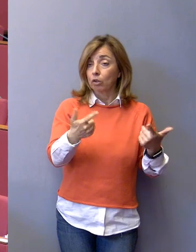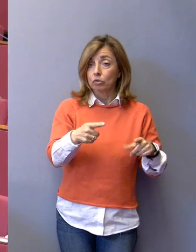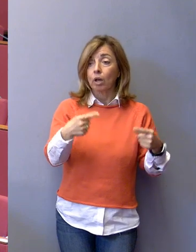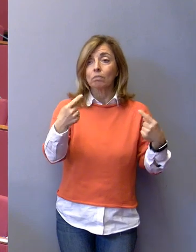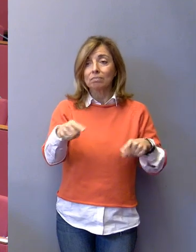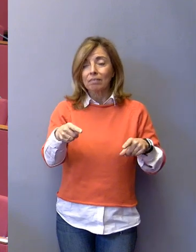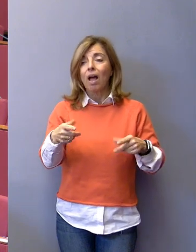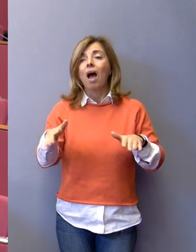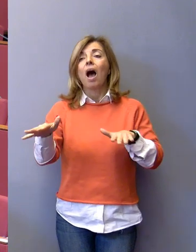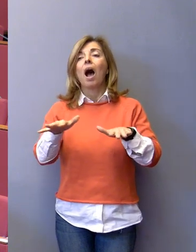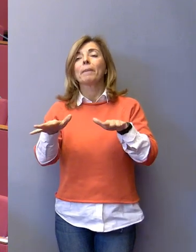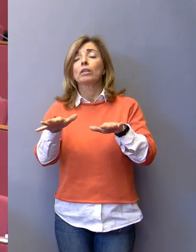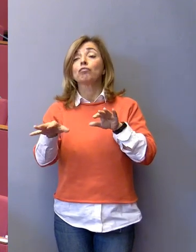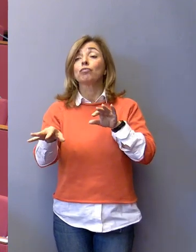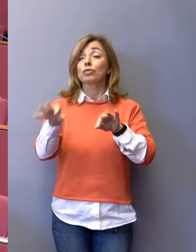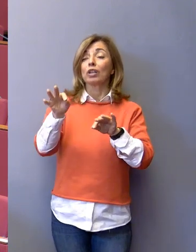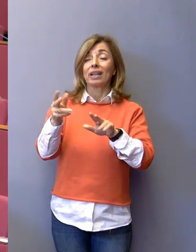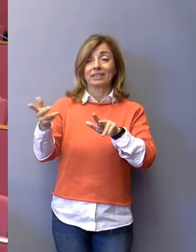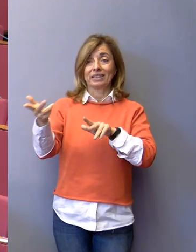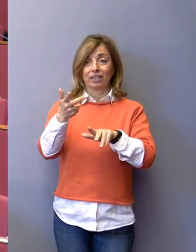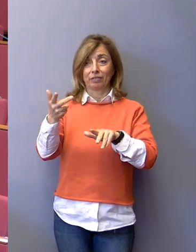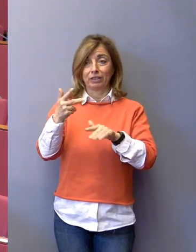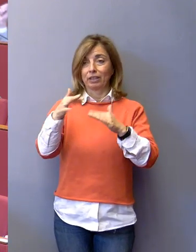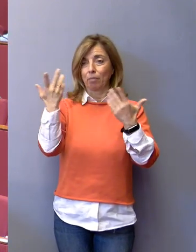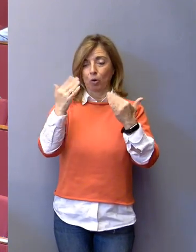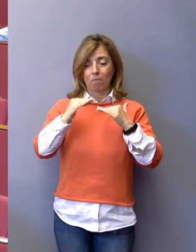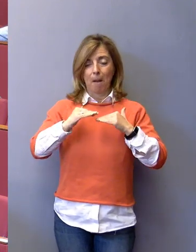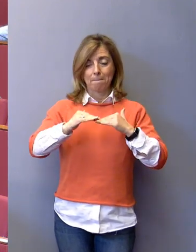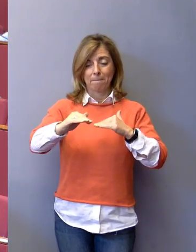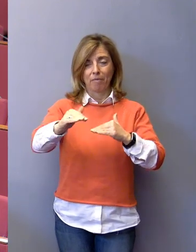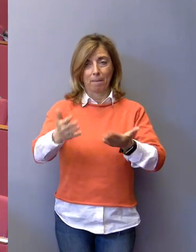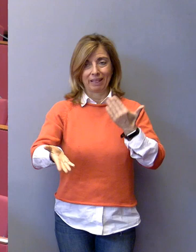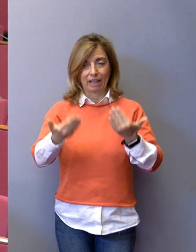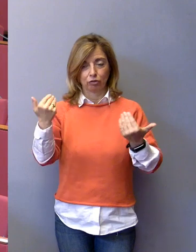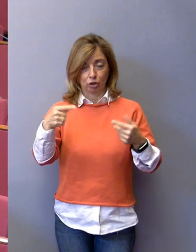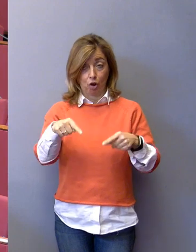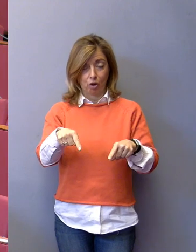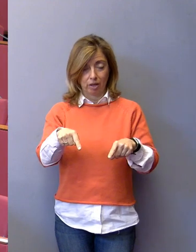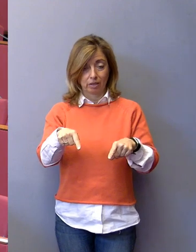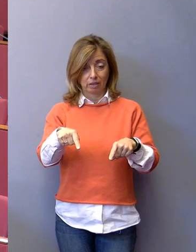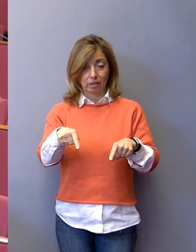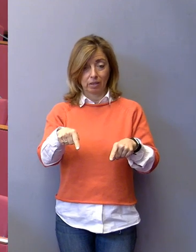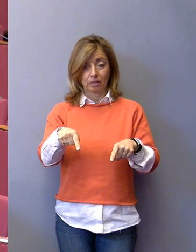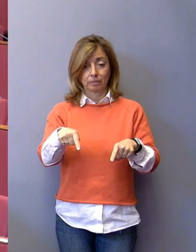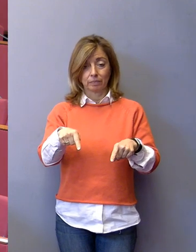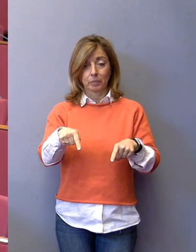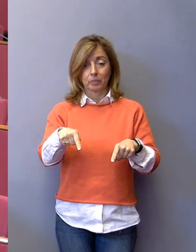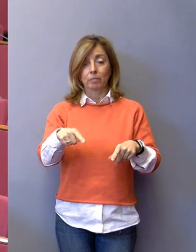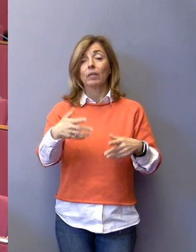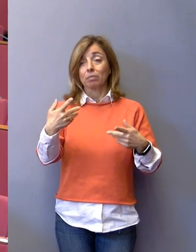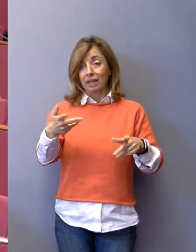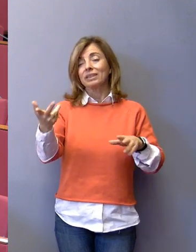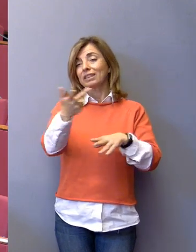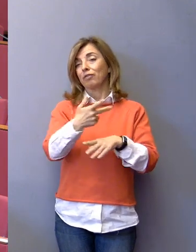si dà rispetto ai temi della De pavimentazione e Qui stiamo parlando di servizi per i